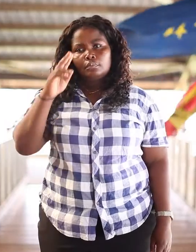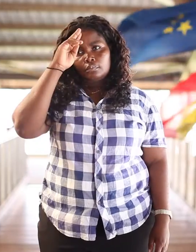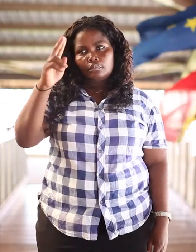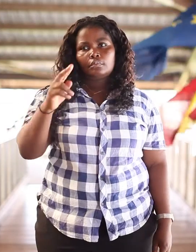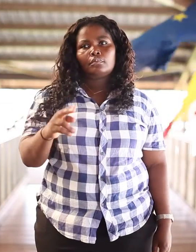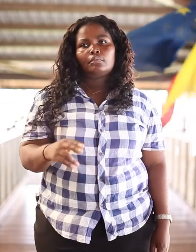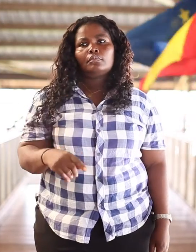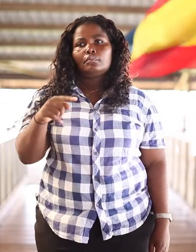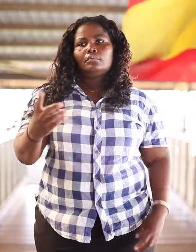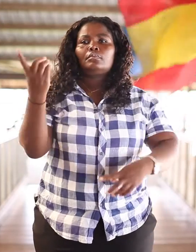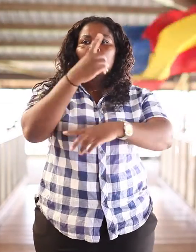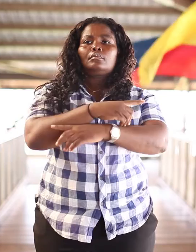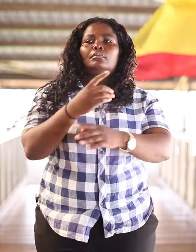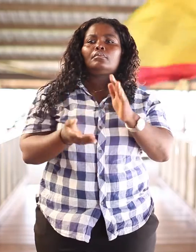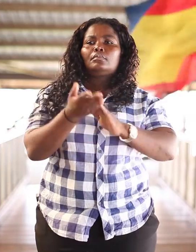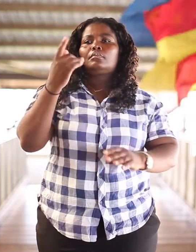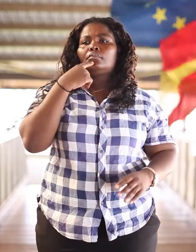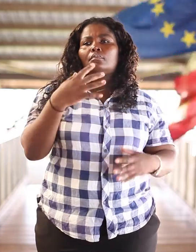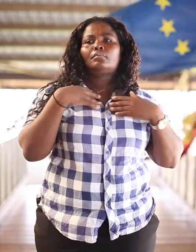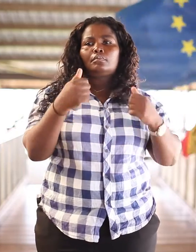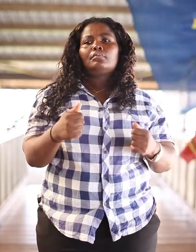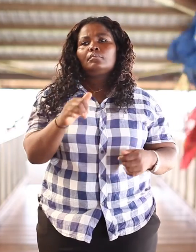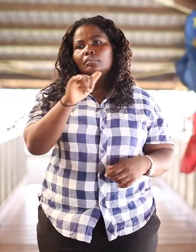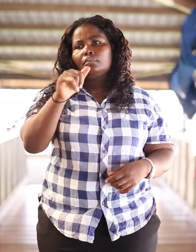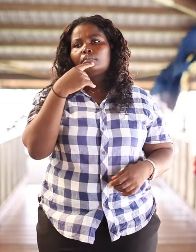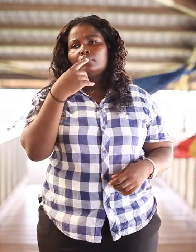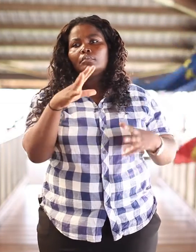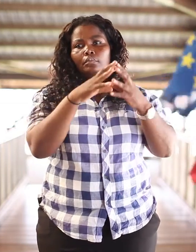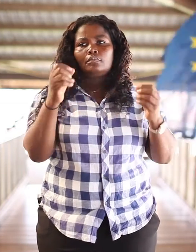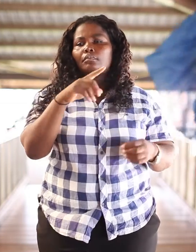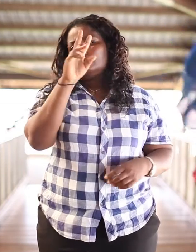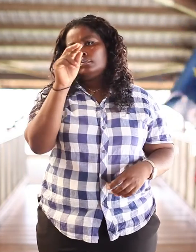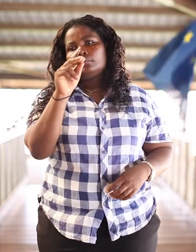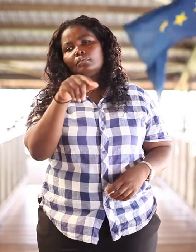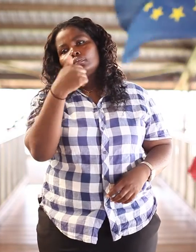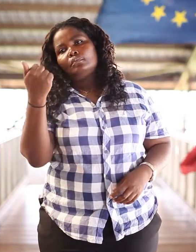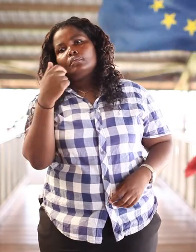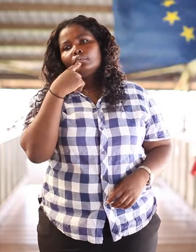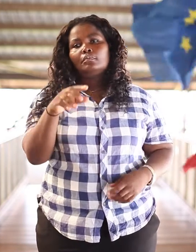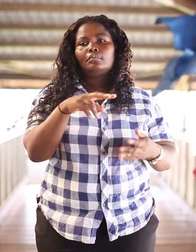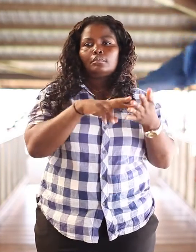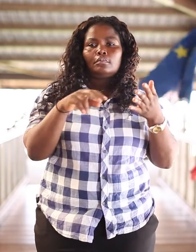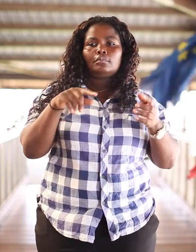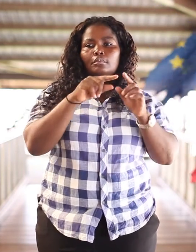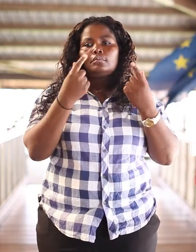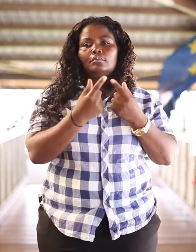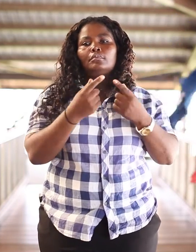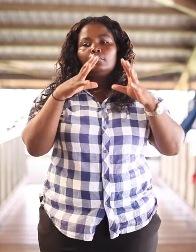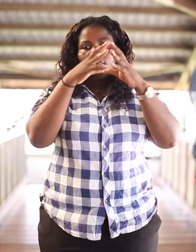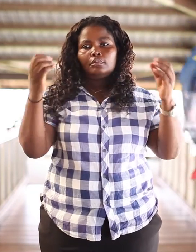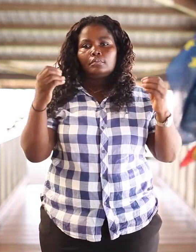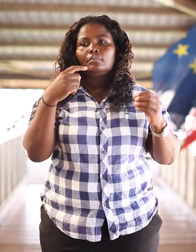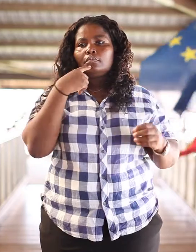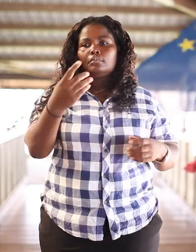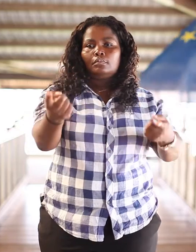Hola, un día más que estamos con los mismos cuentos, bueno, los mismos no, otros, pero es el mismo programa de cuentos. Hoy